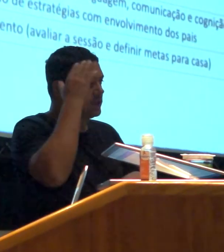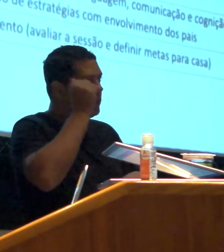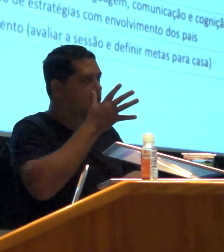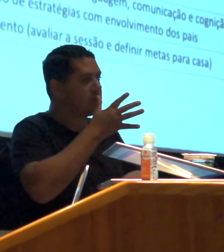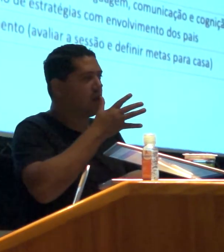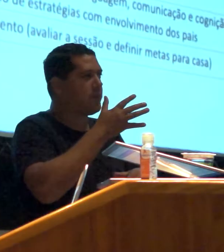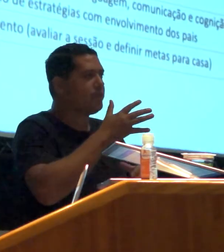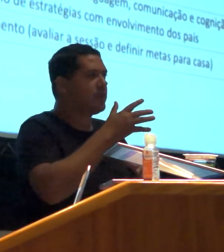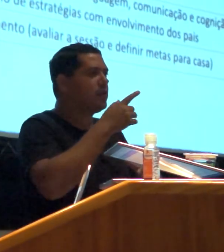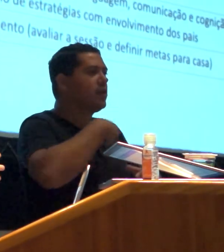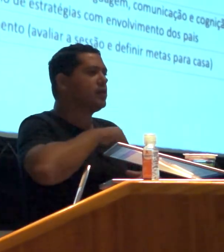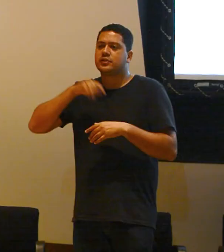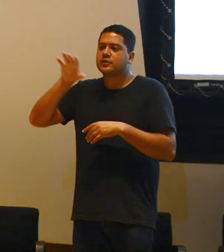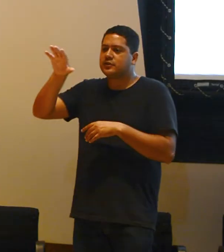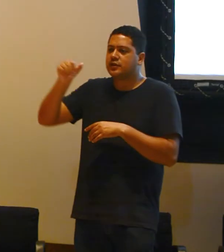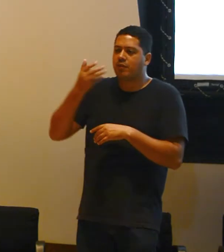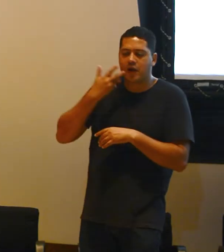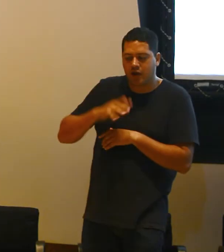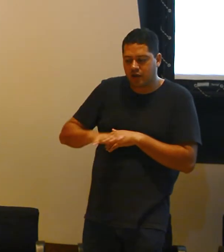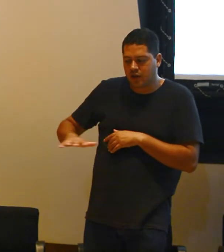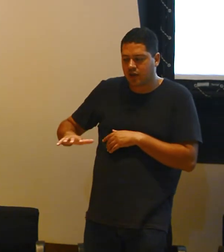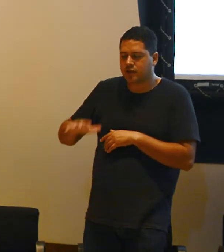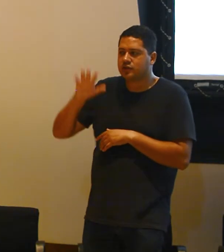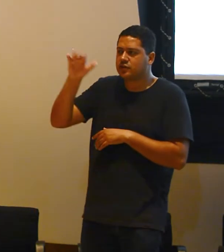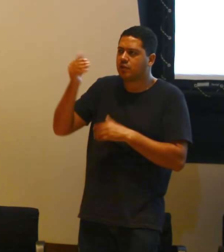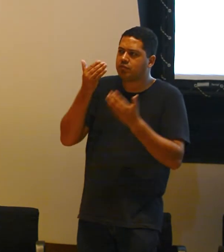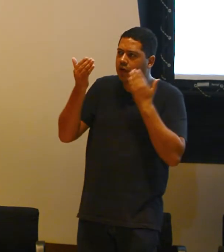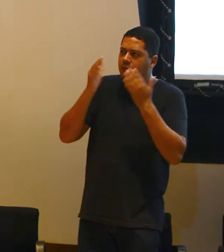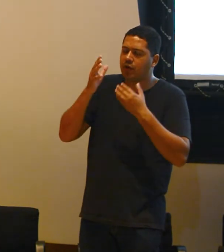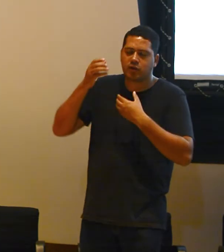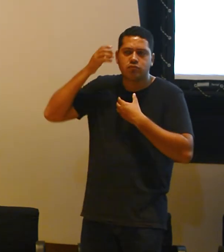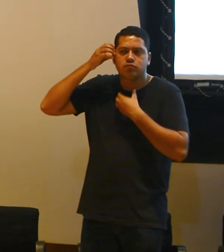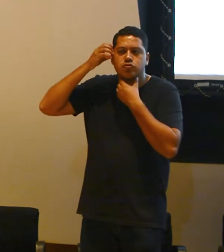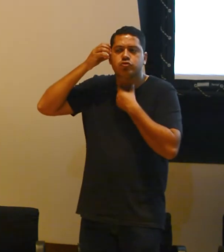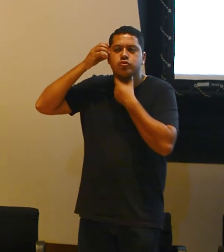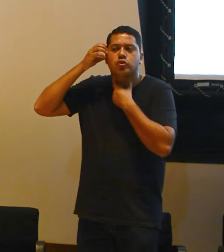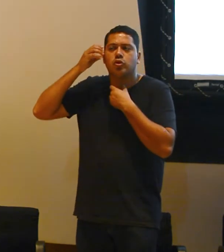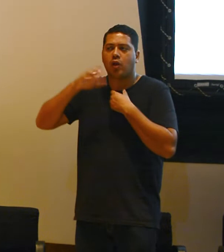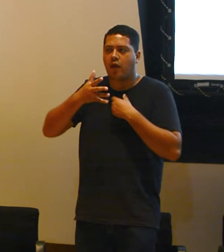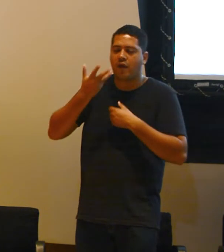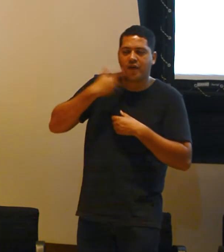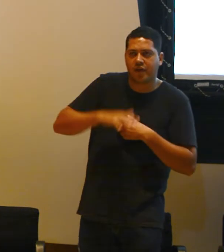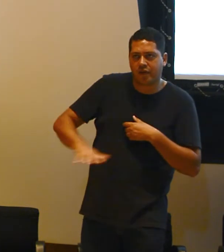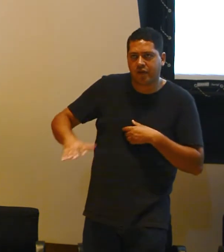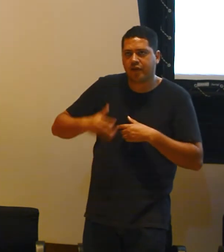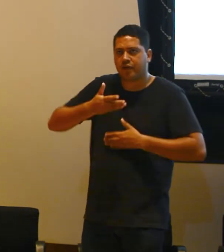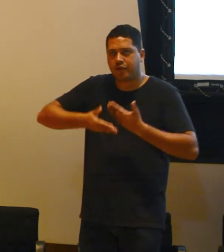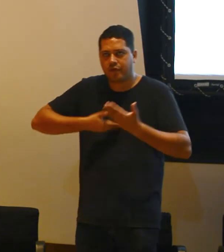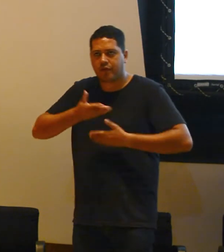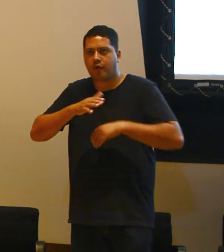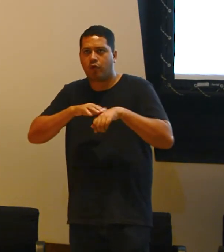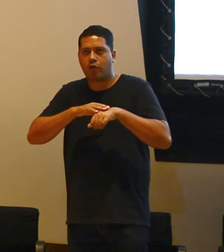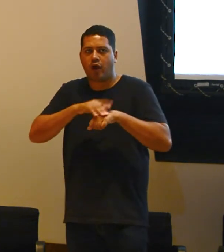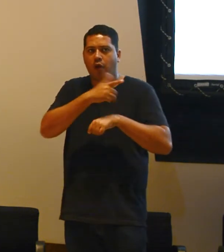chama a criança lá na sala de espera, já é o início da terapia fonoaudiológica, às vezes a criança está conversando com outra criança,